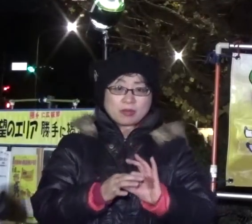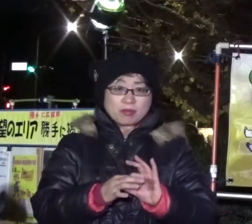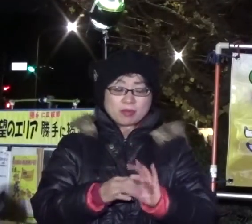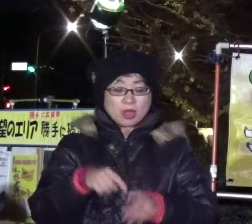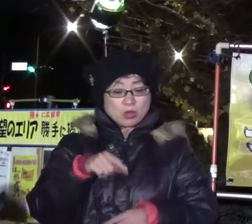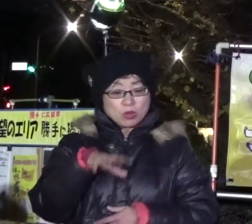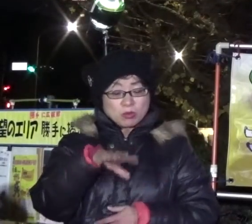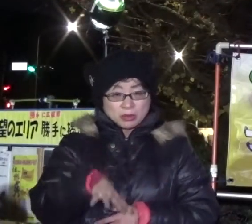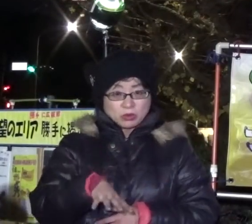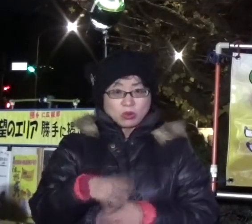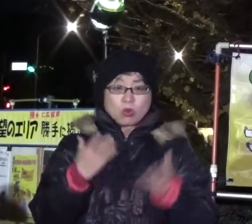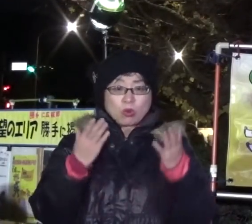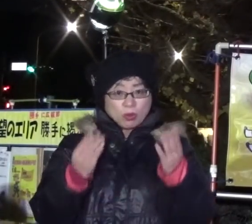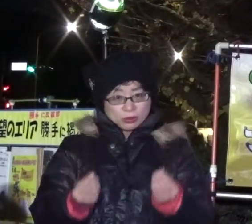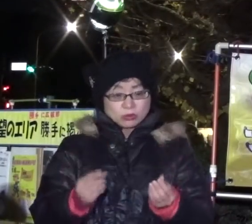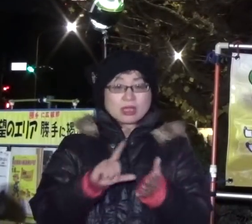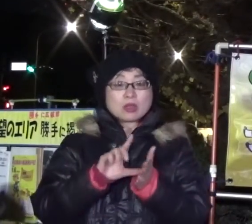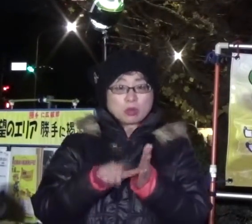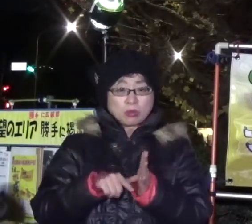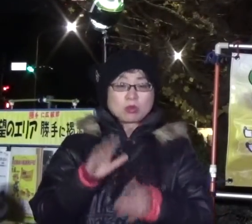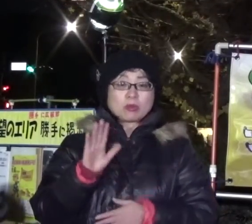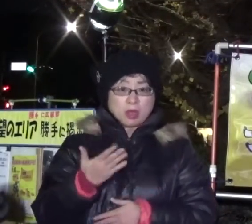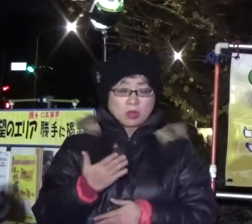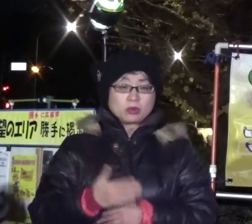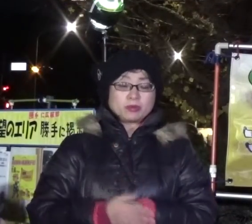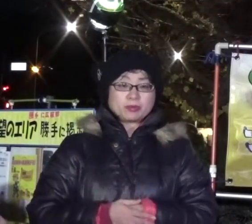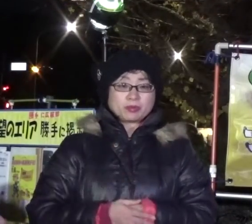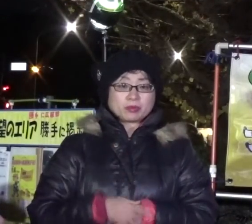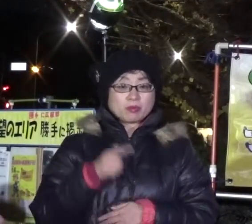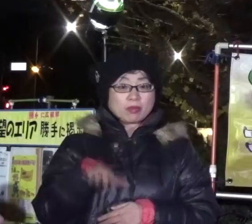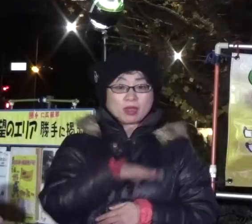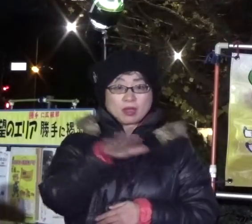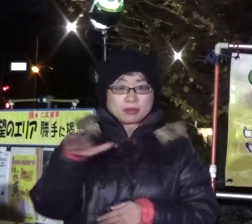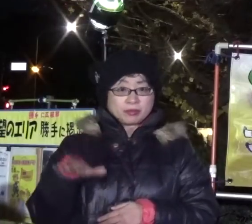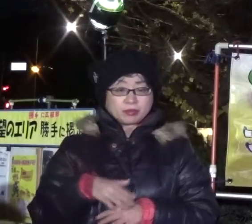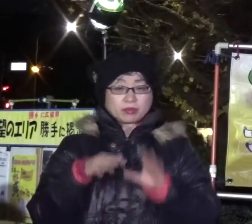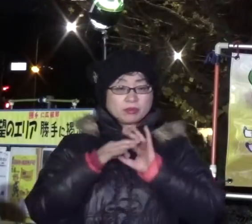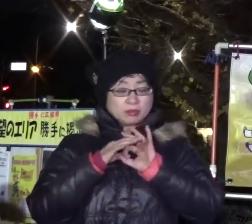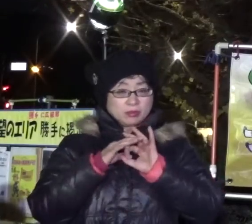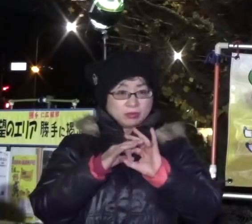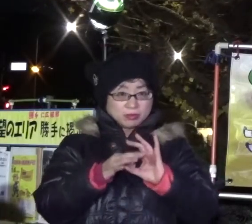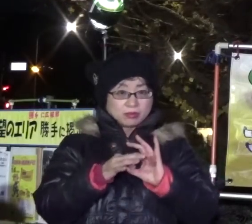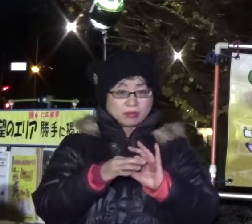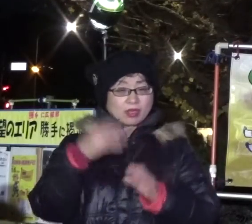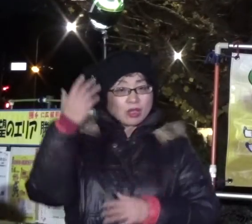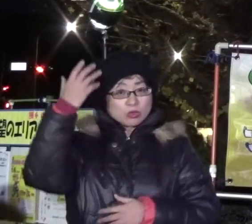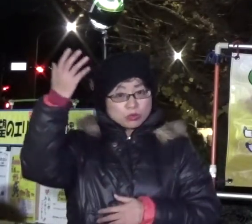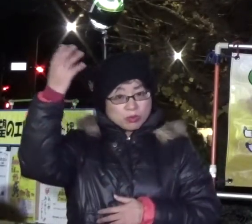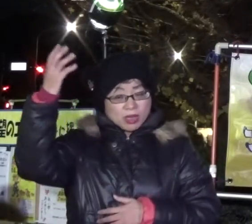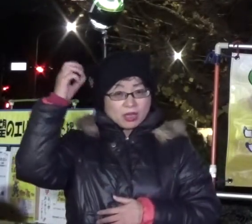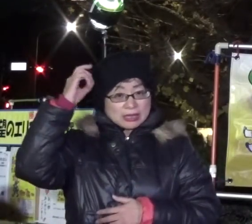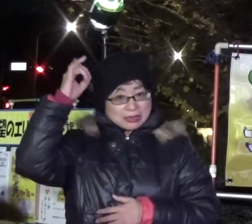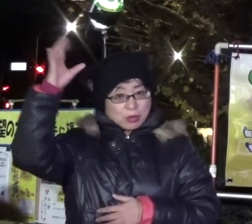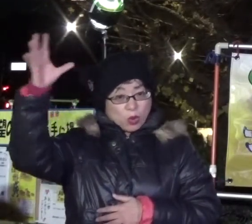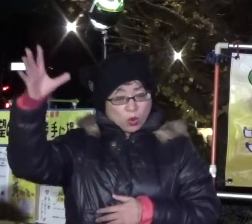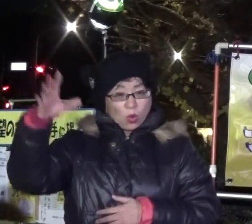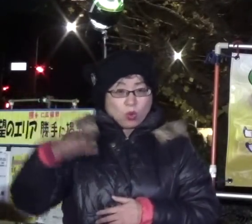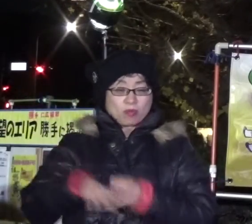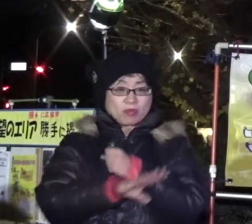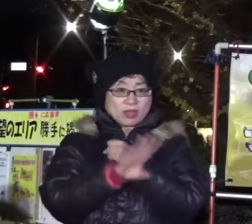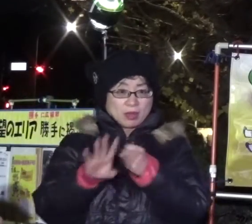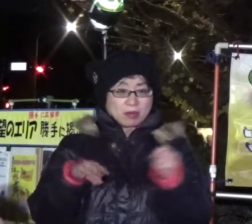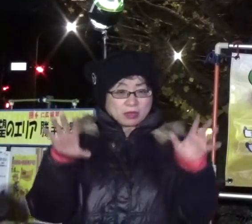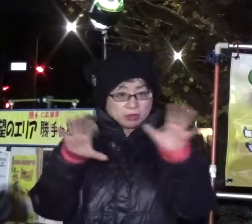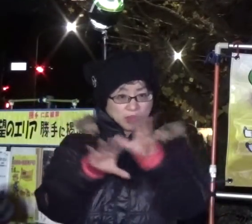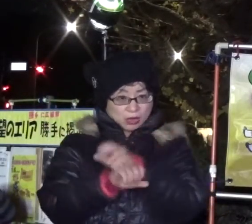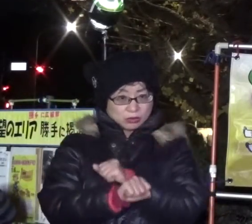望のエリアは一応終わりますけれども、ね、皆さんは引き続いてですね、やはり私たちの夢希望であるですね、原発をなくす